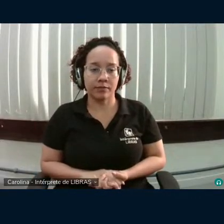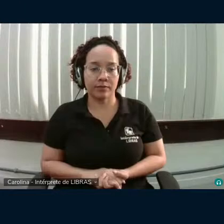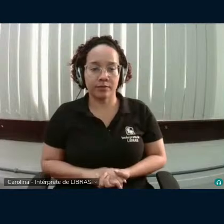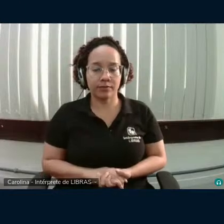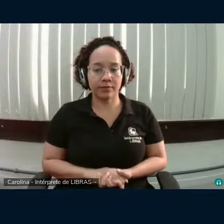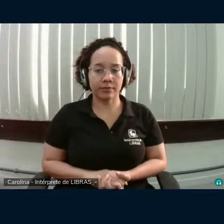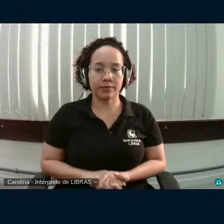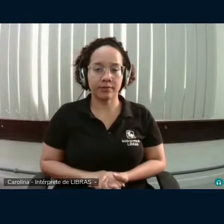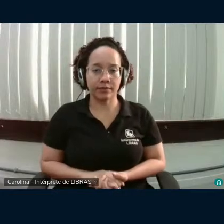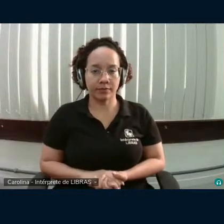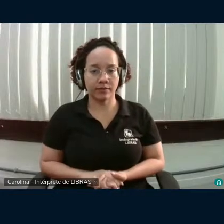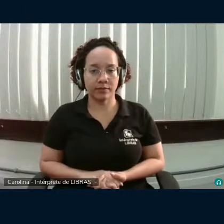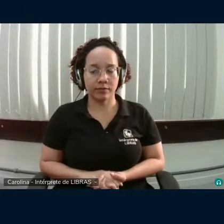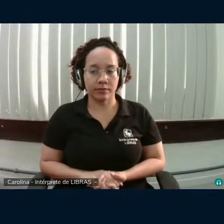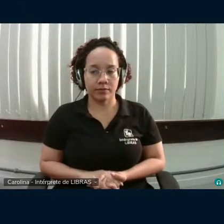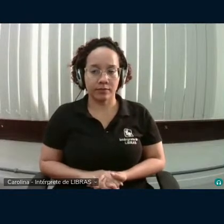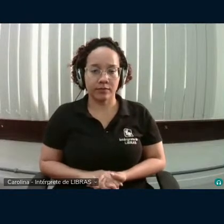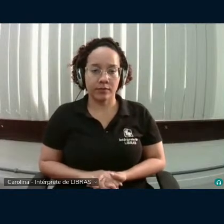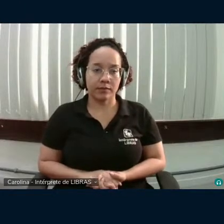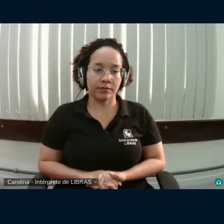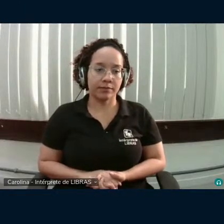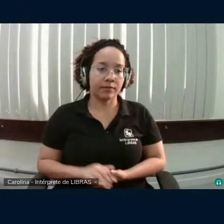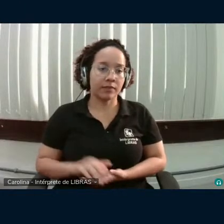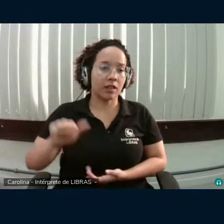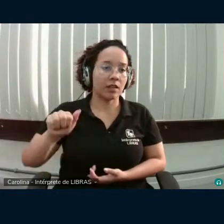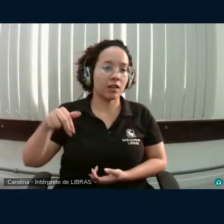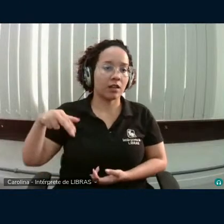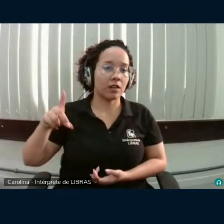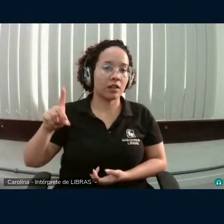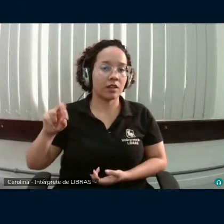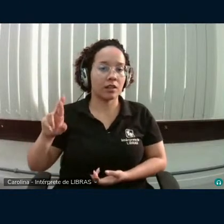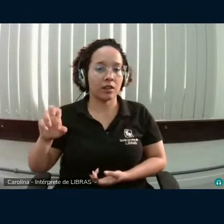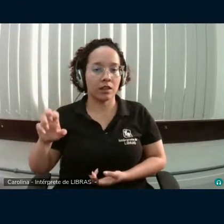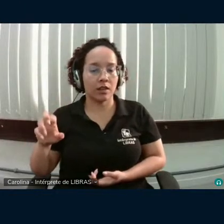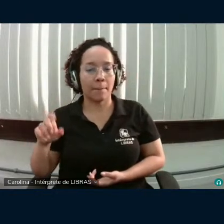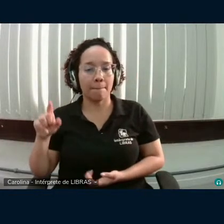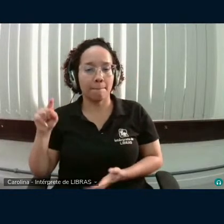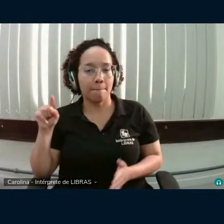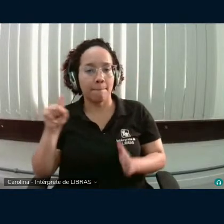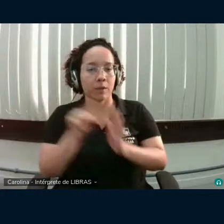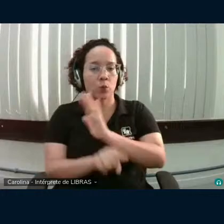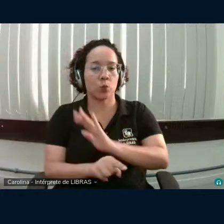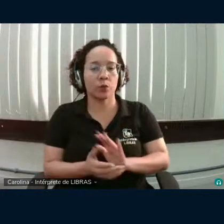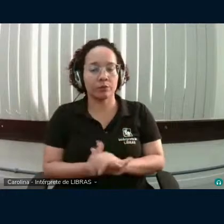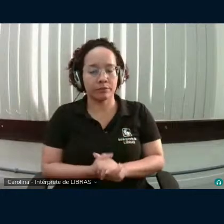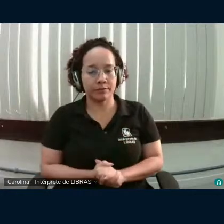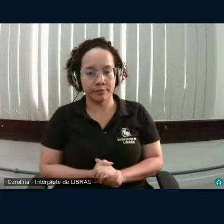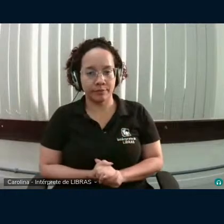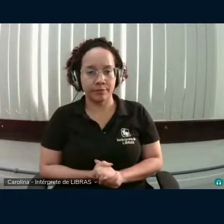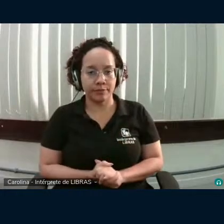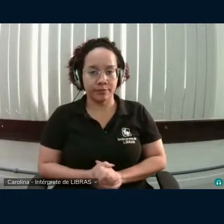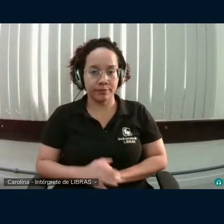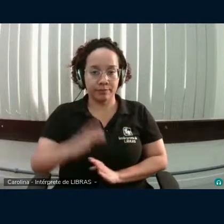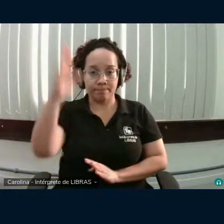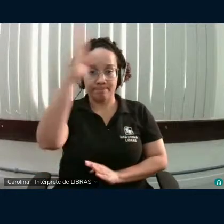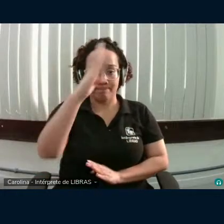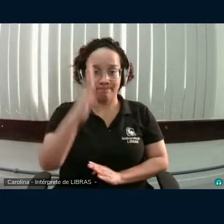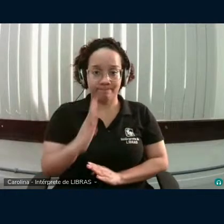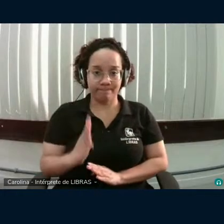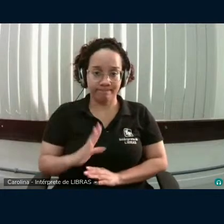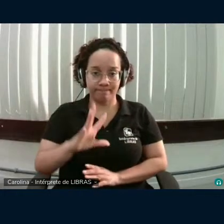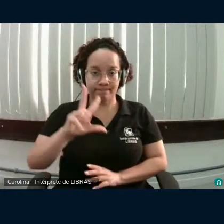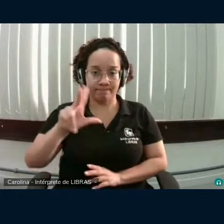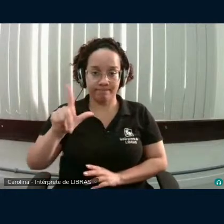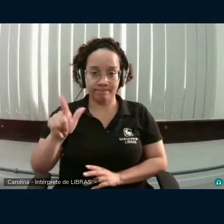A questão do Ramon, do André, né? no que o Prof. EPT pode contribuir com a